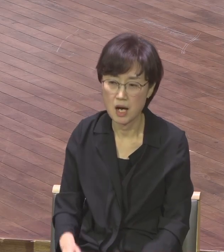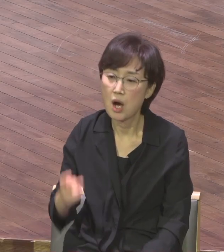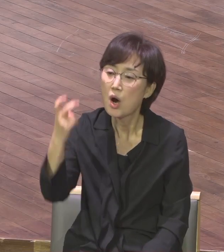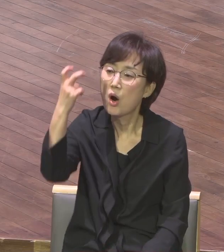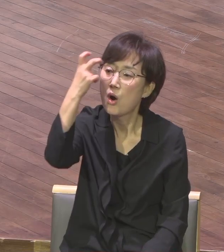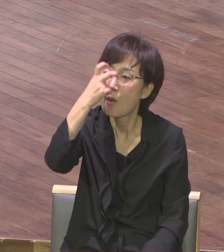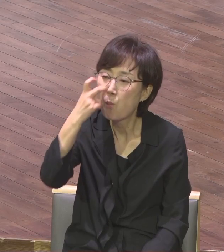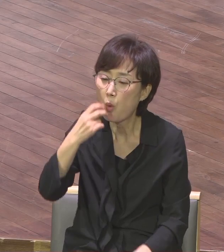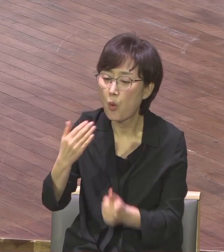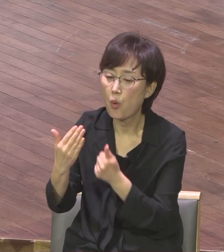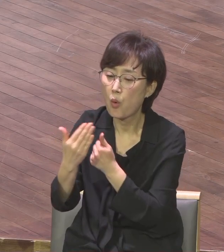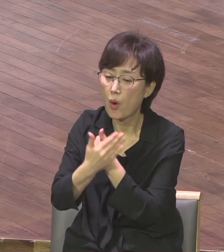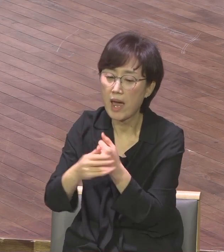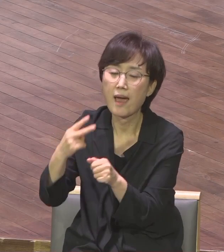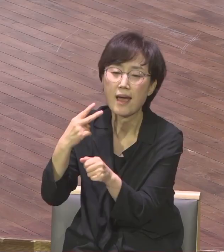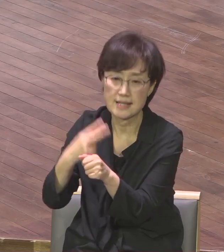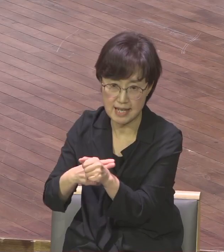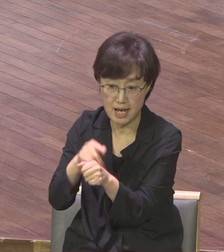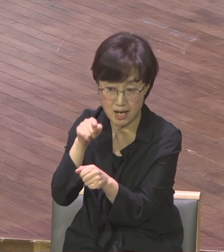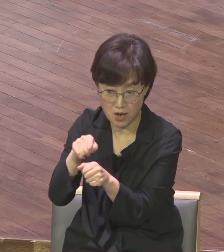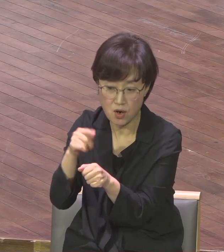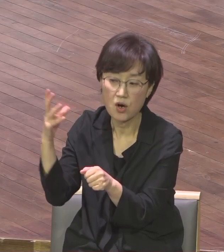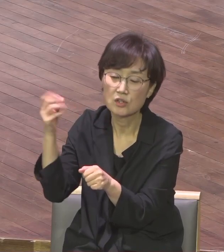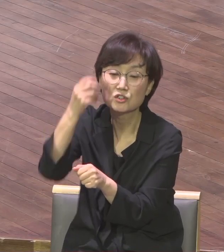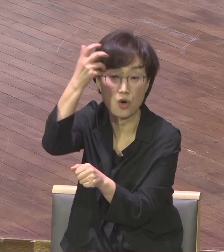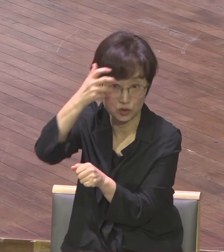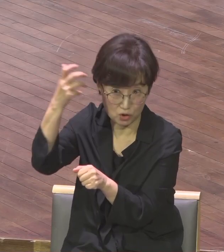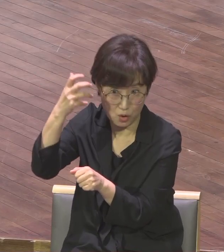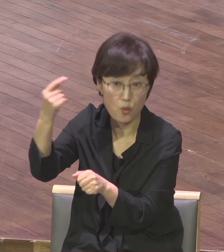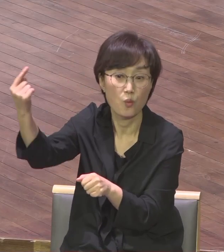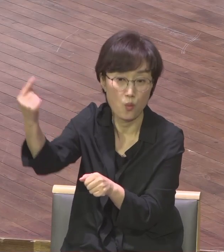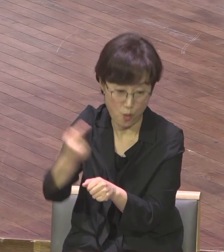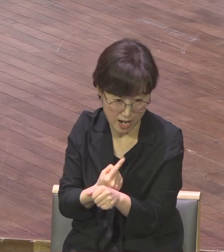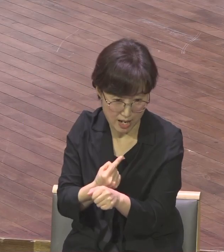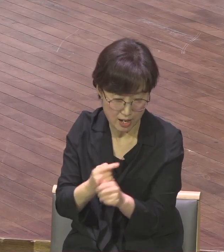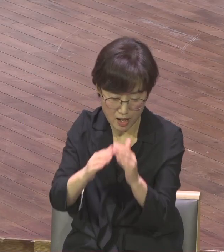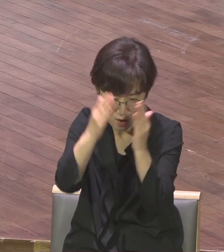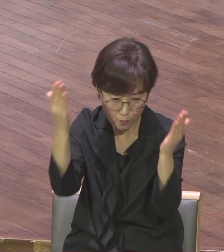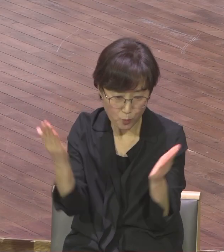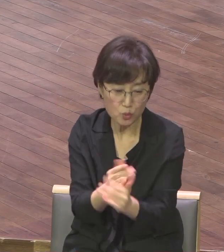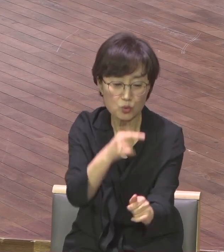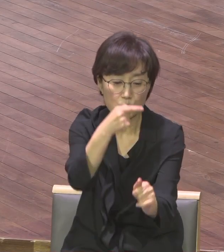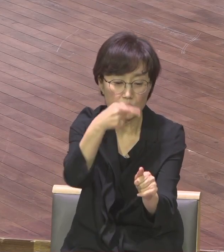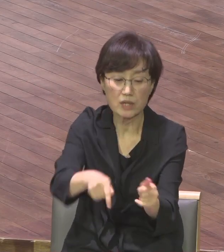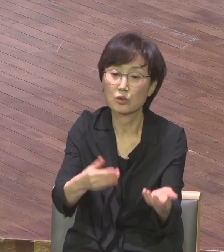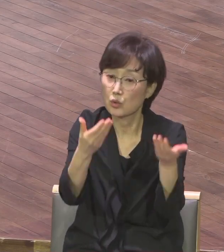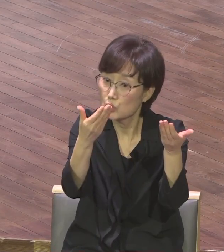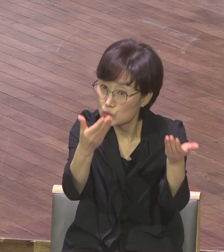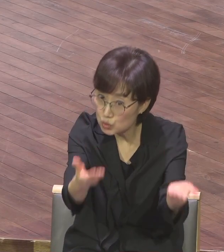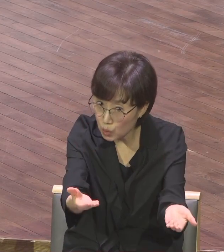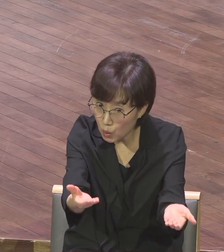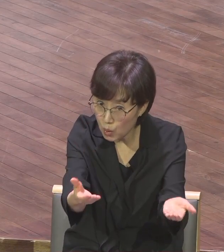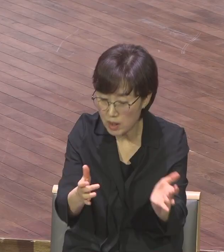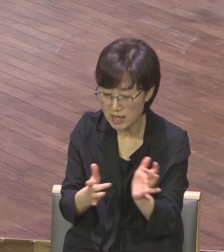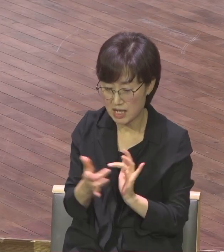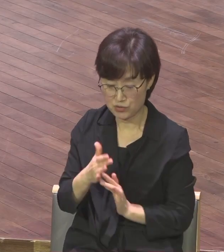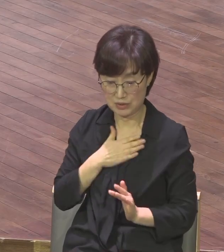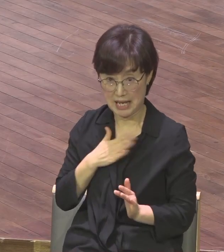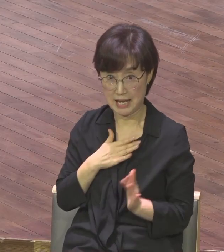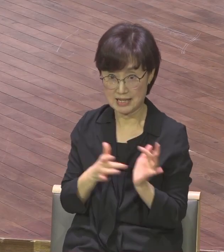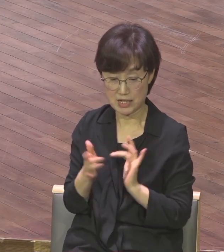아버지께서 내 이름으로 보내실 성령 그가 너에게 모든 것을 가르치시고 내가 너에게 말한 모든